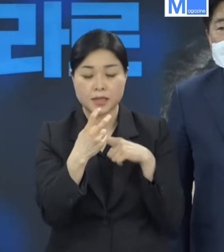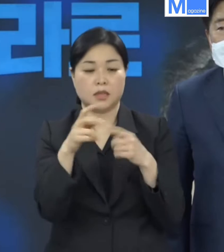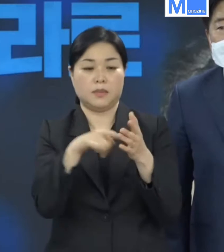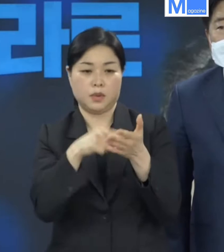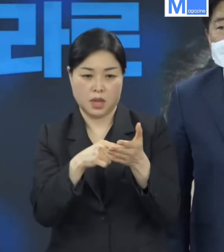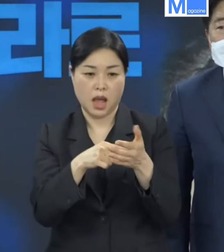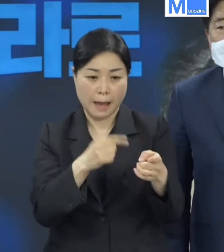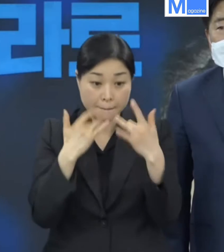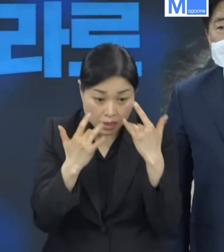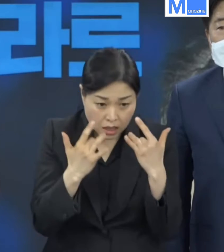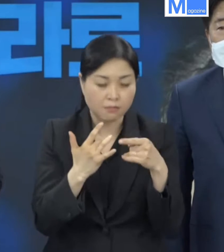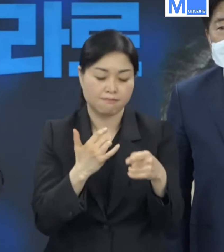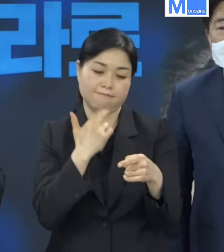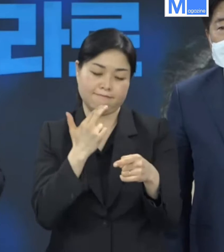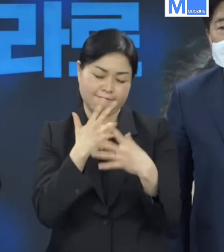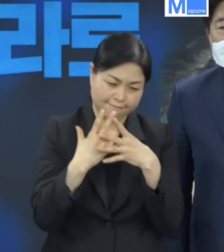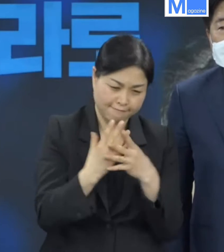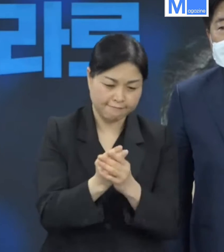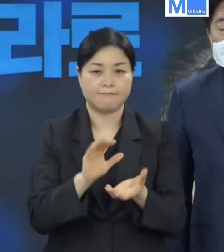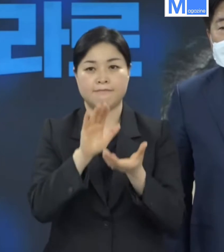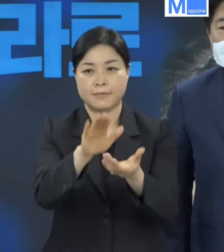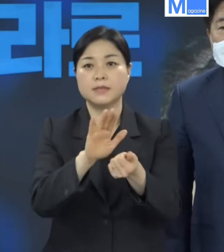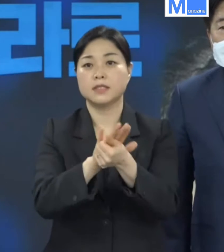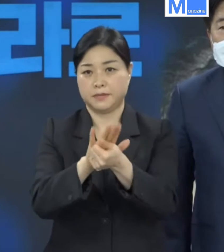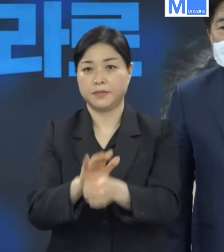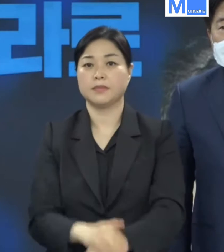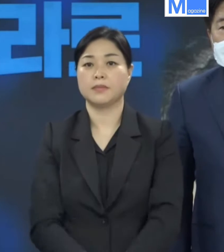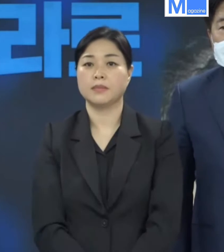보상 사각지대를 없애겠습니다.